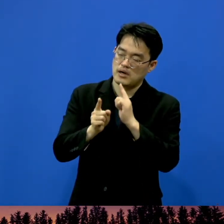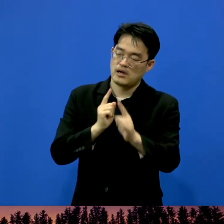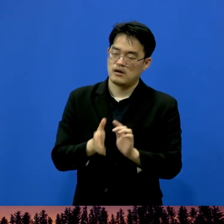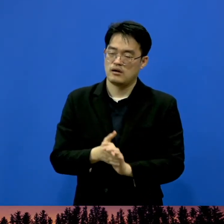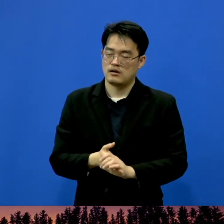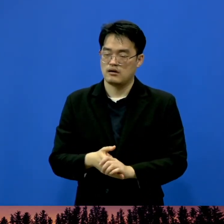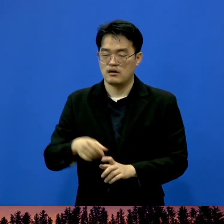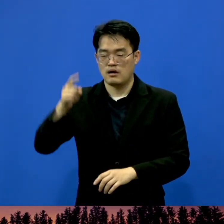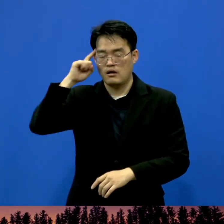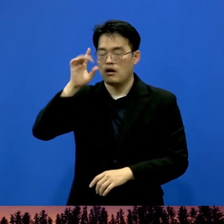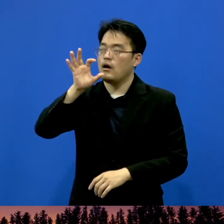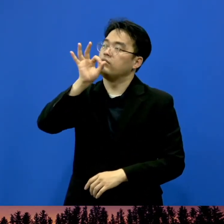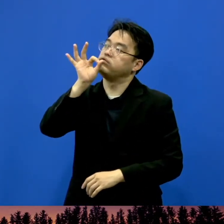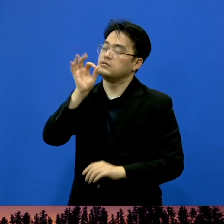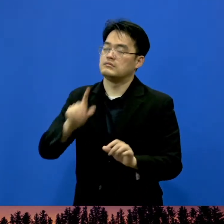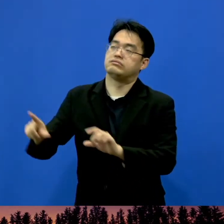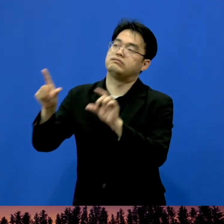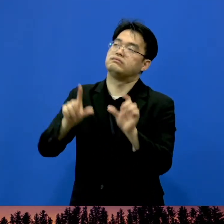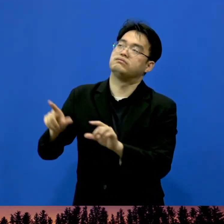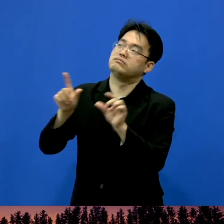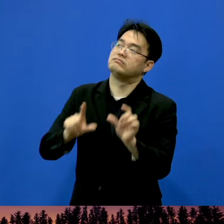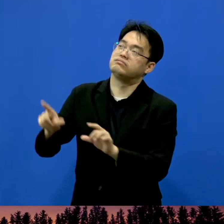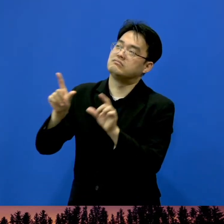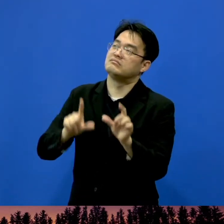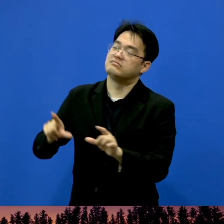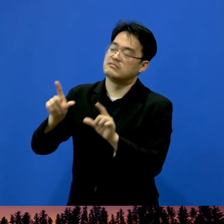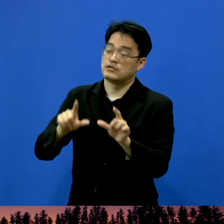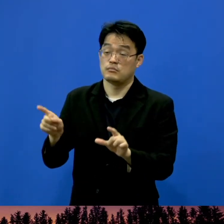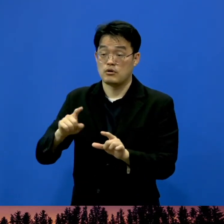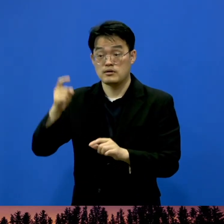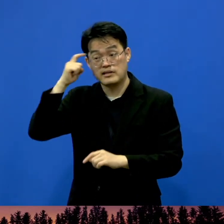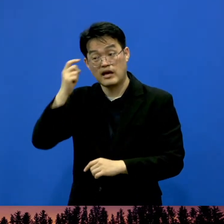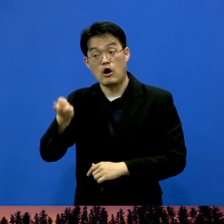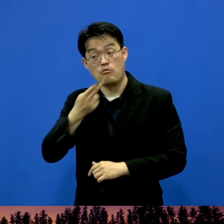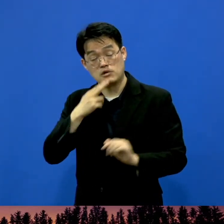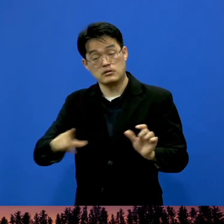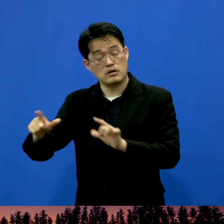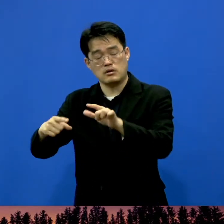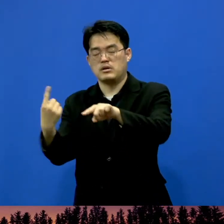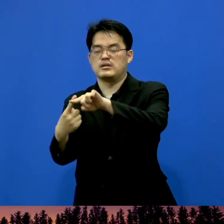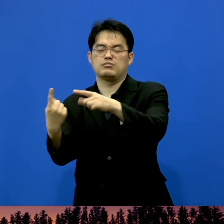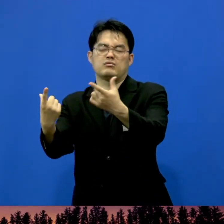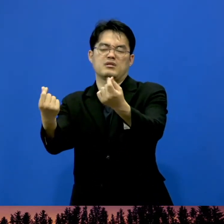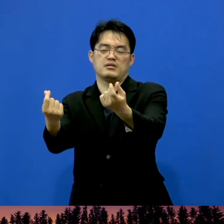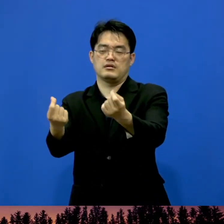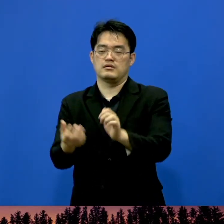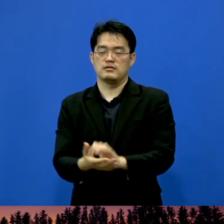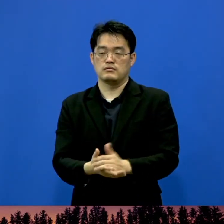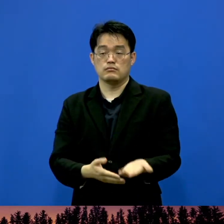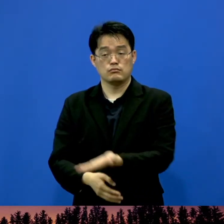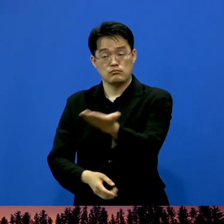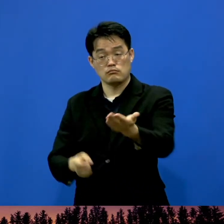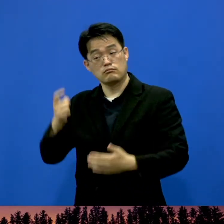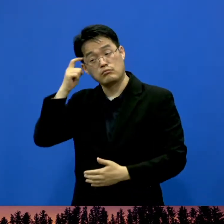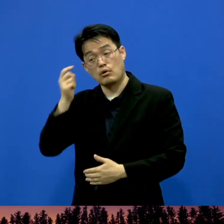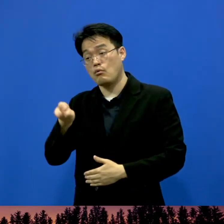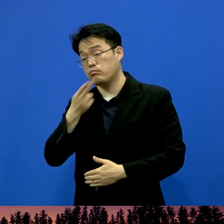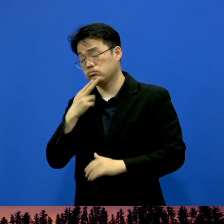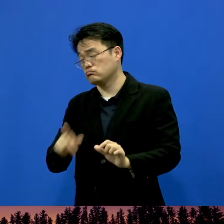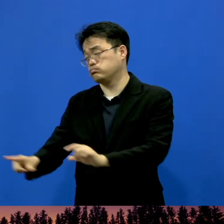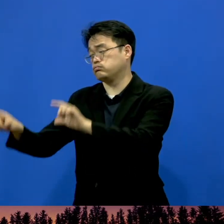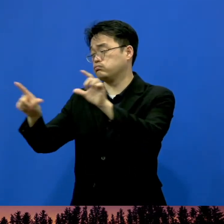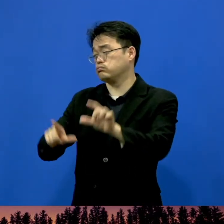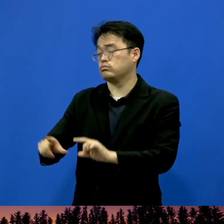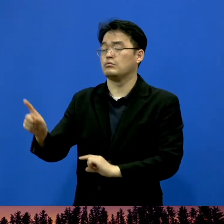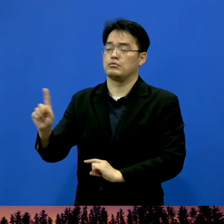정신이 없이 산다는 말은 무슨 말과 같느냐면 생각 없이 산다는 말하고 똑같아요. 생각 없이 사는 거예요.